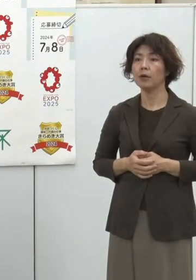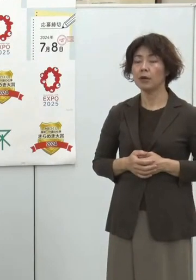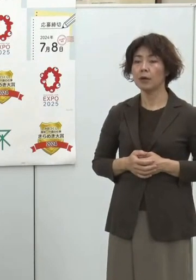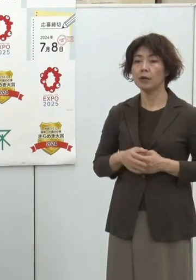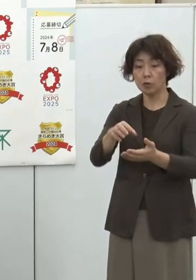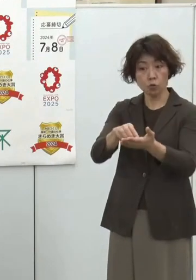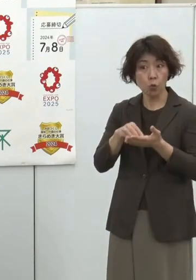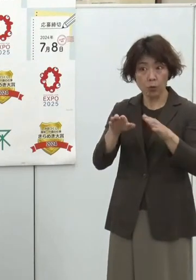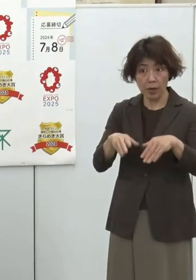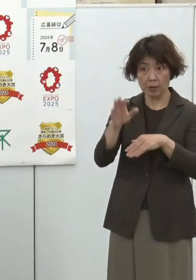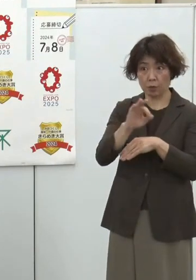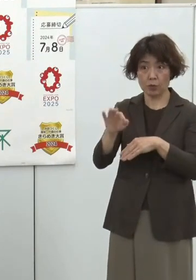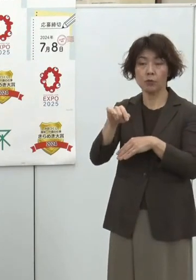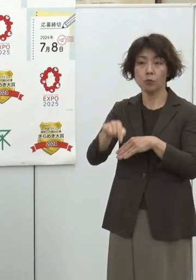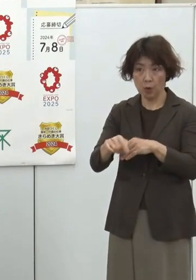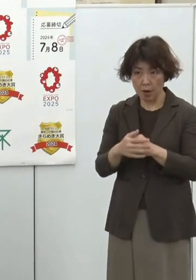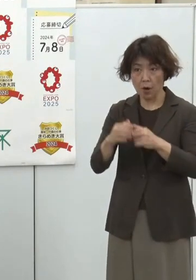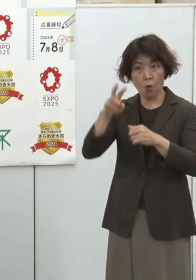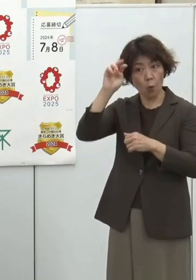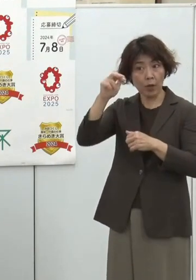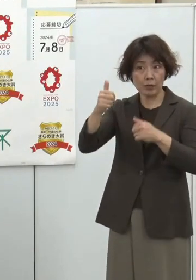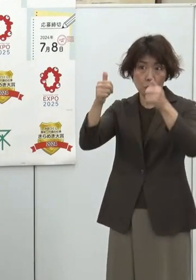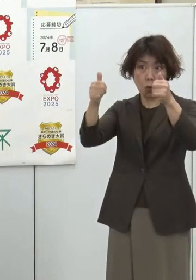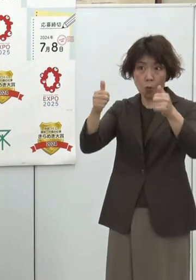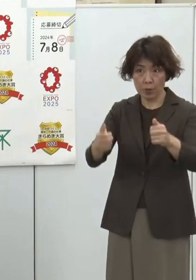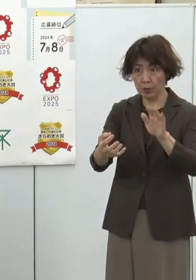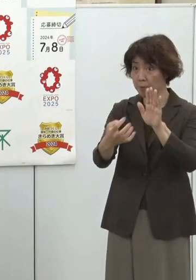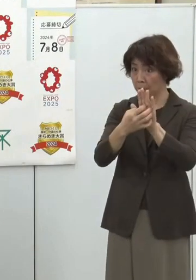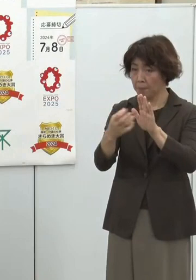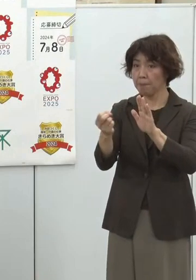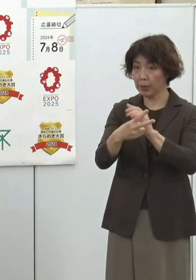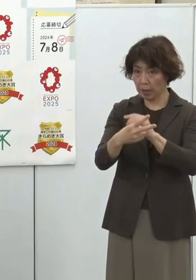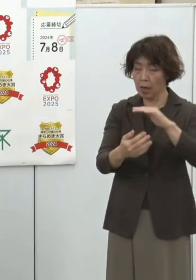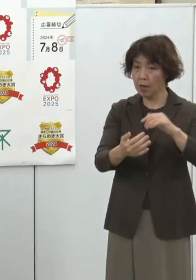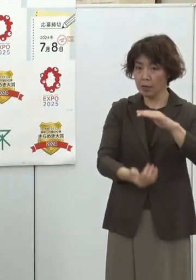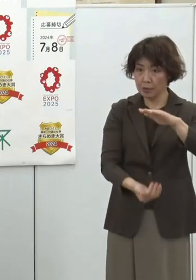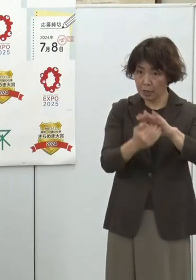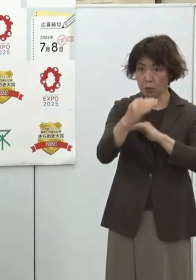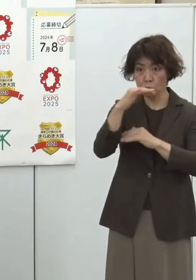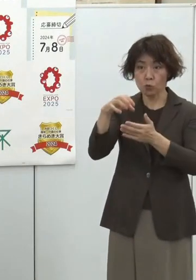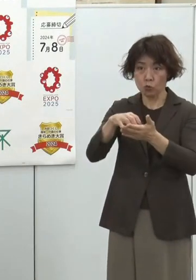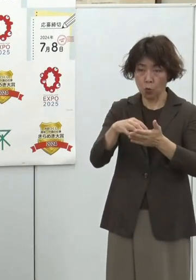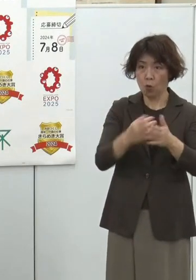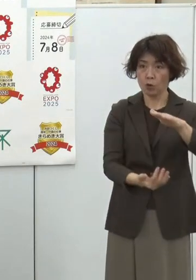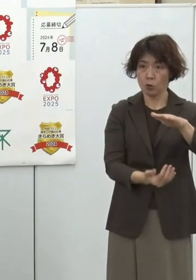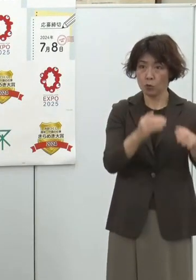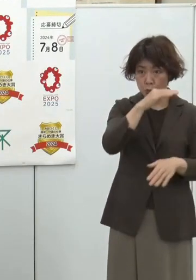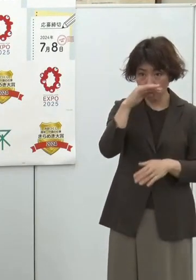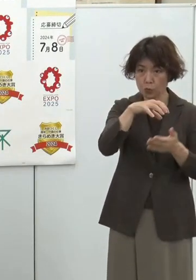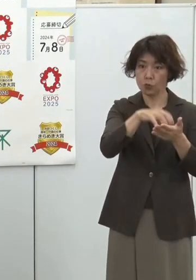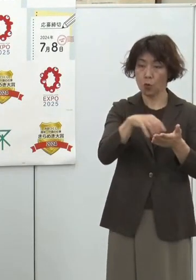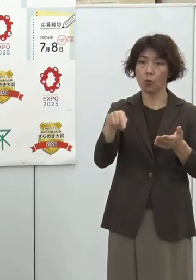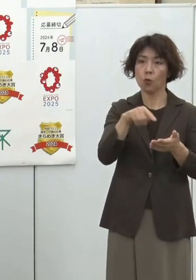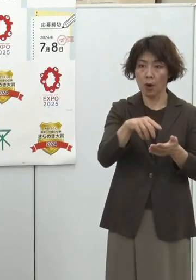受賞作品は大阪市ホームページに掲載いたしますほか、最優秀賞および優秀賞の作品は大阪ア